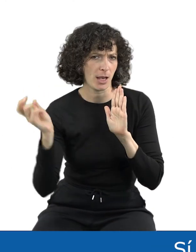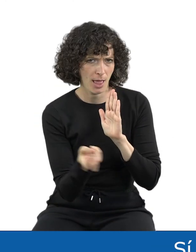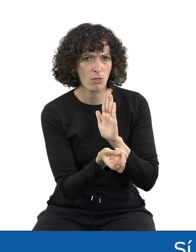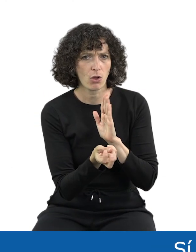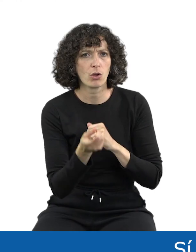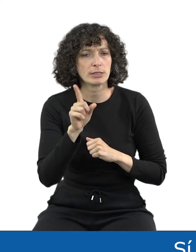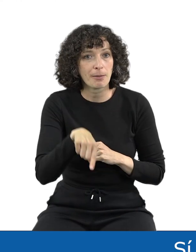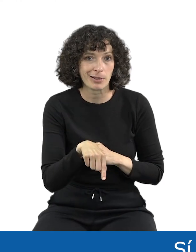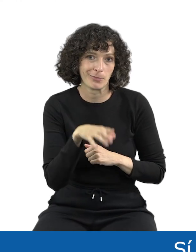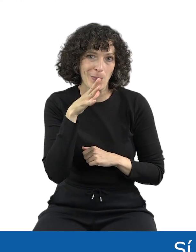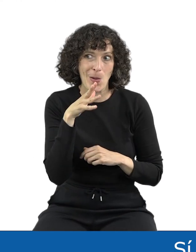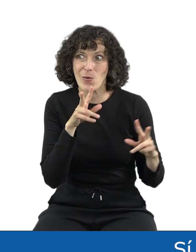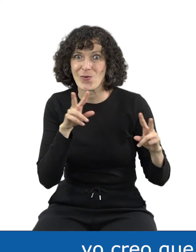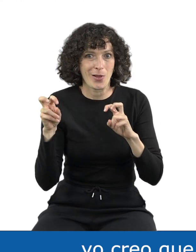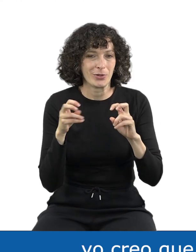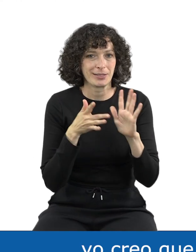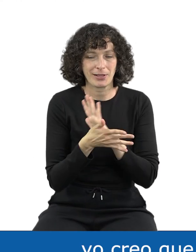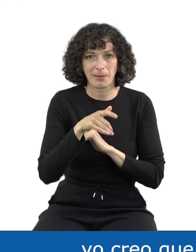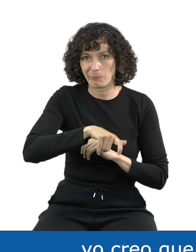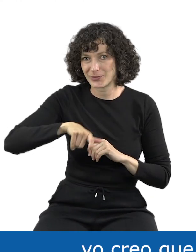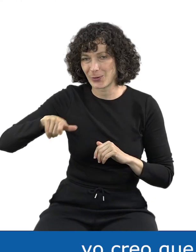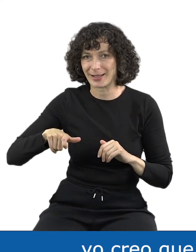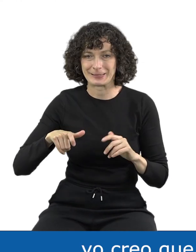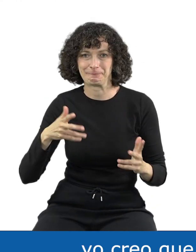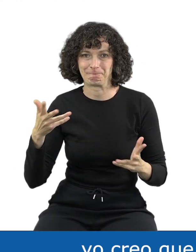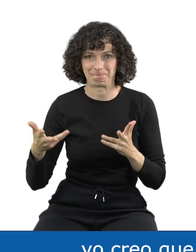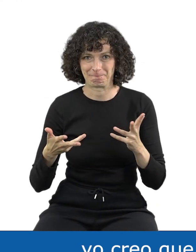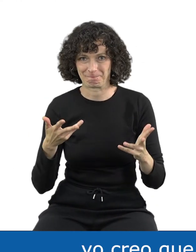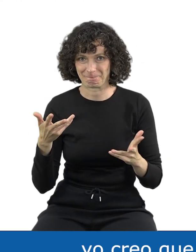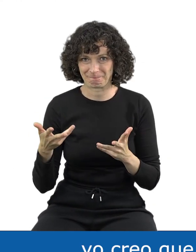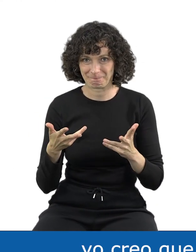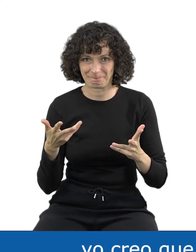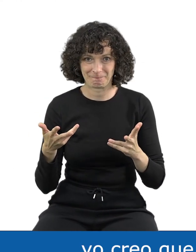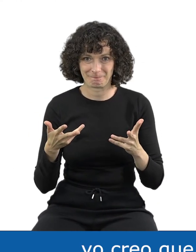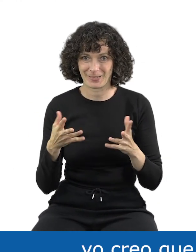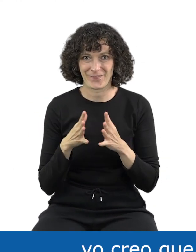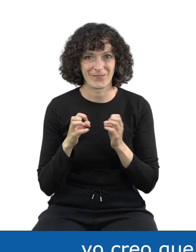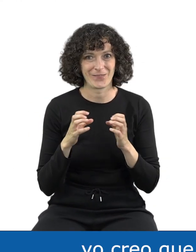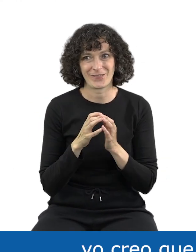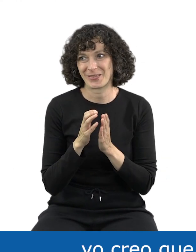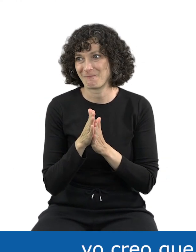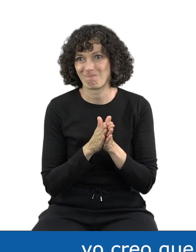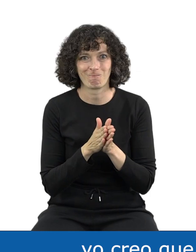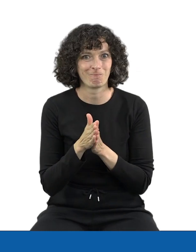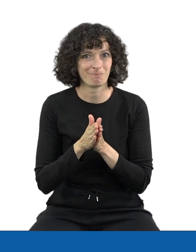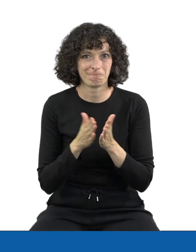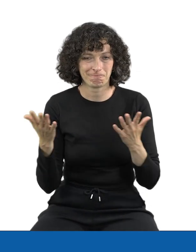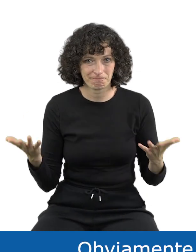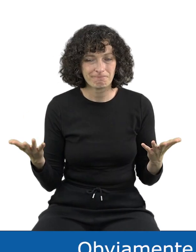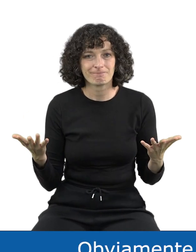cierto que también la novedad, yo creo que ha hecho que la gente, bueno, pues lo tome con muchas